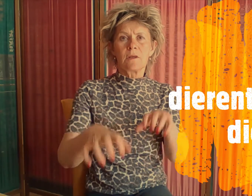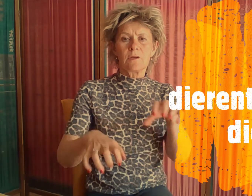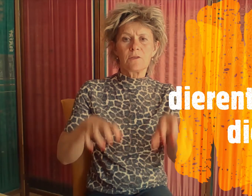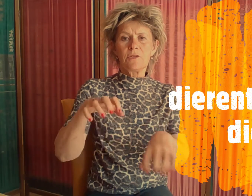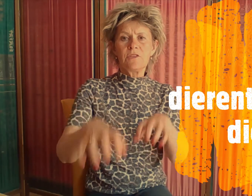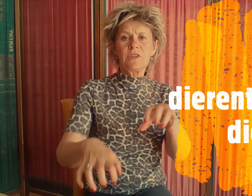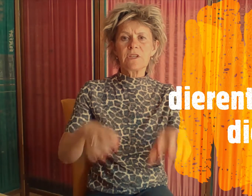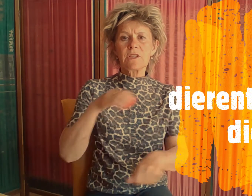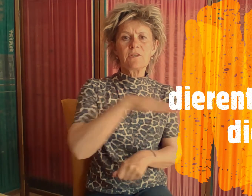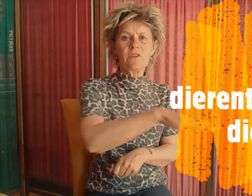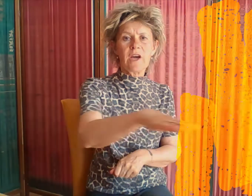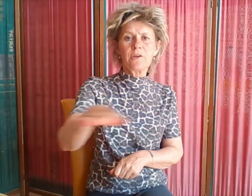De dierentuin.